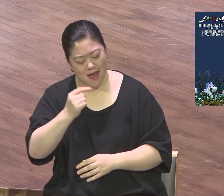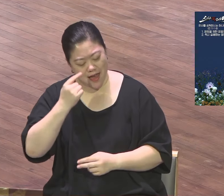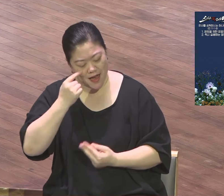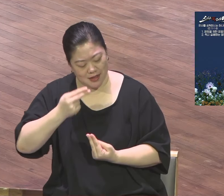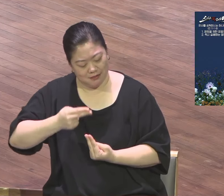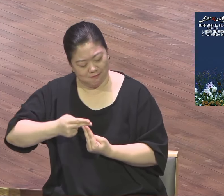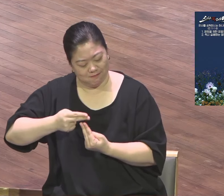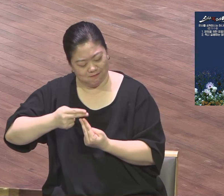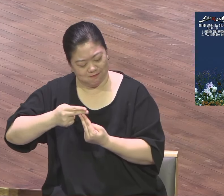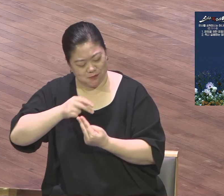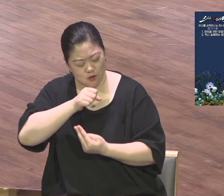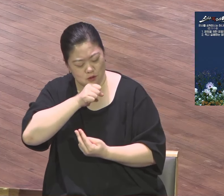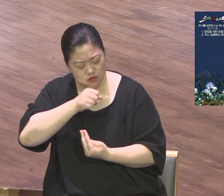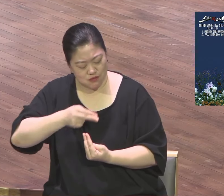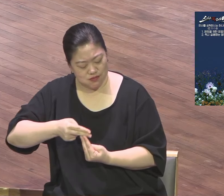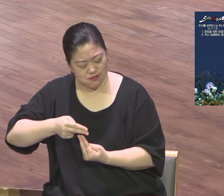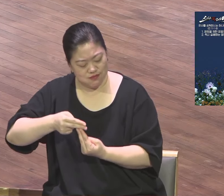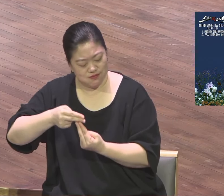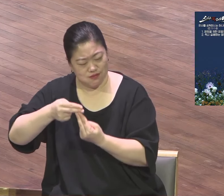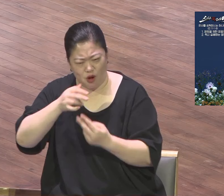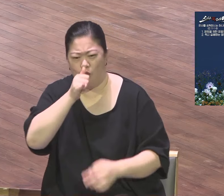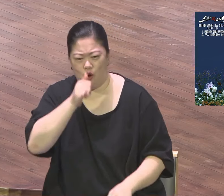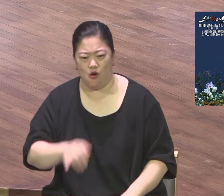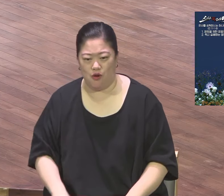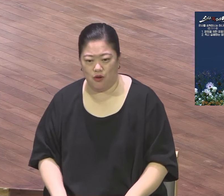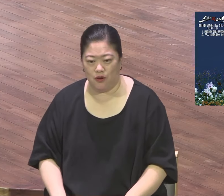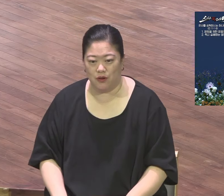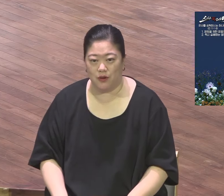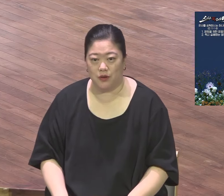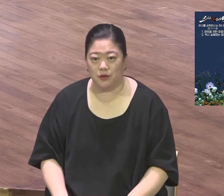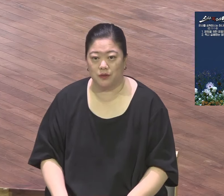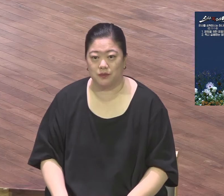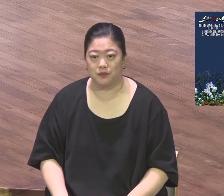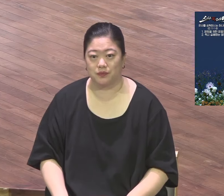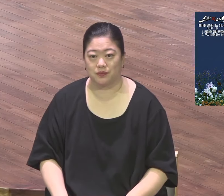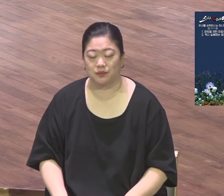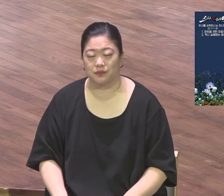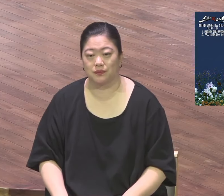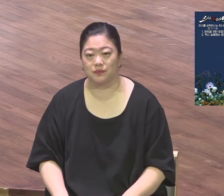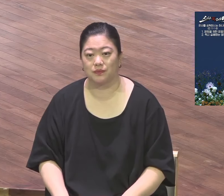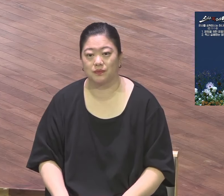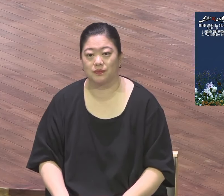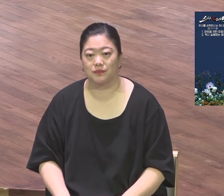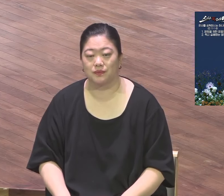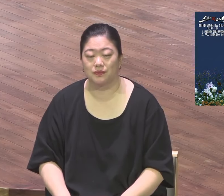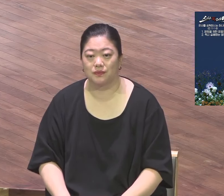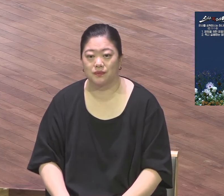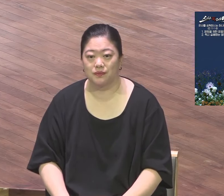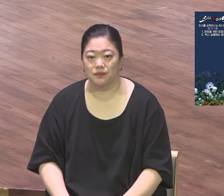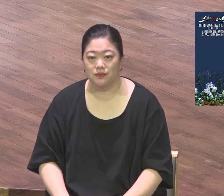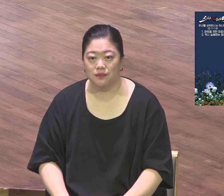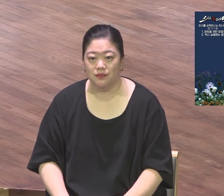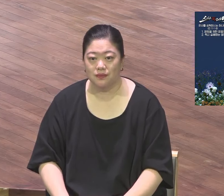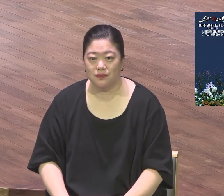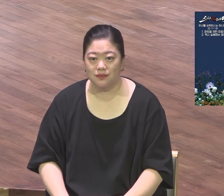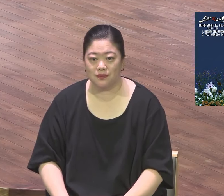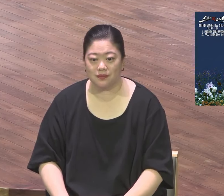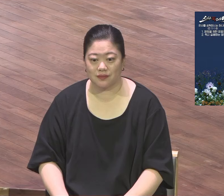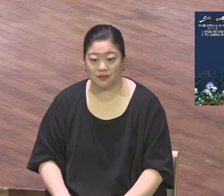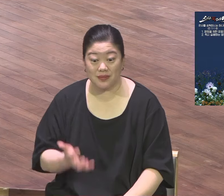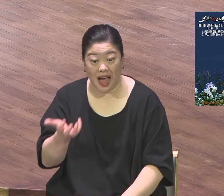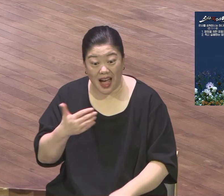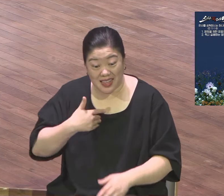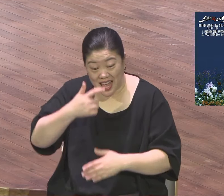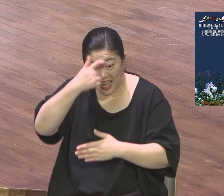자랑해요. 오늘도 우리 목사님들 한국을 대표하는 목사들 오십시오. 내가 주도권을 가지고